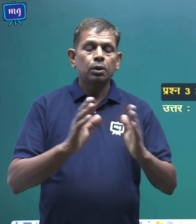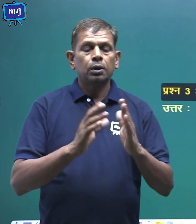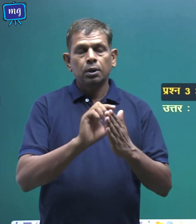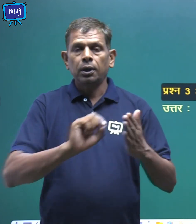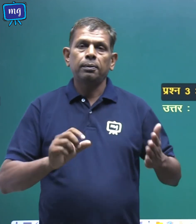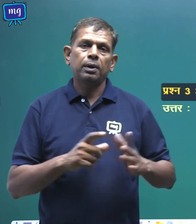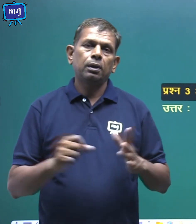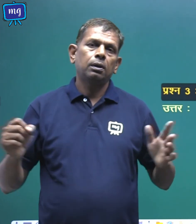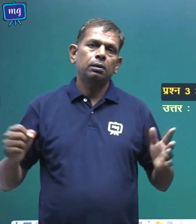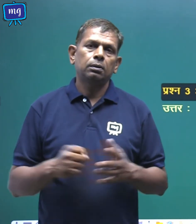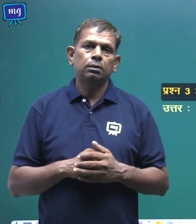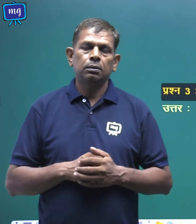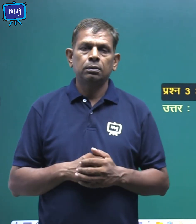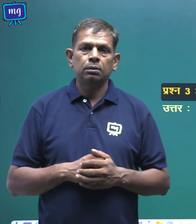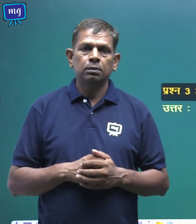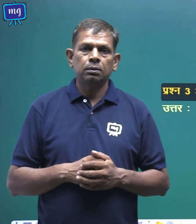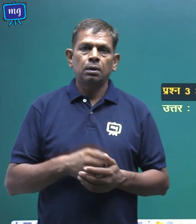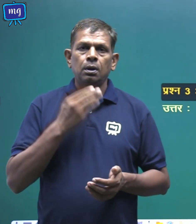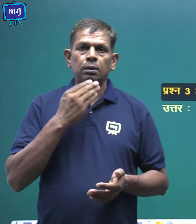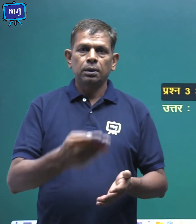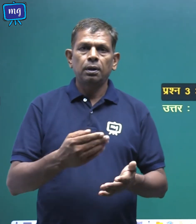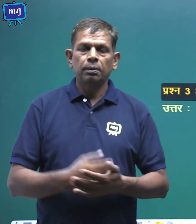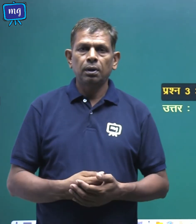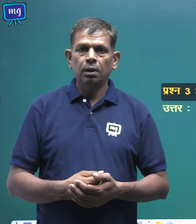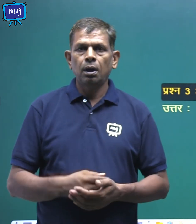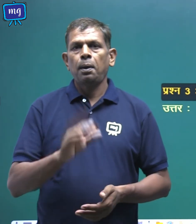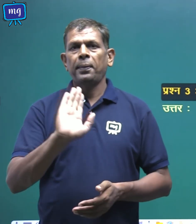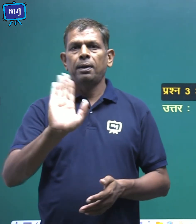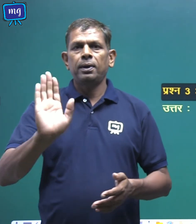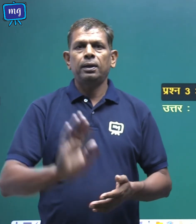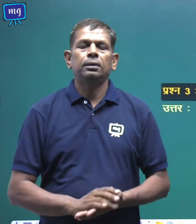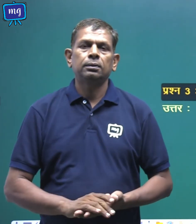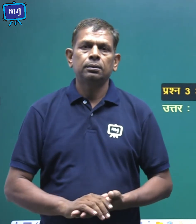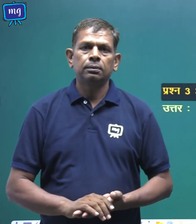गृह कार्य भी करना। धन्यवाद। बाय बाय।